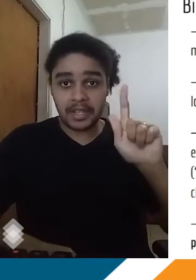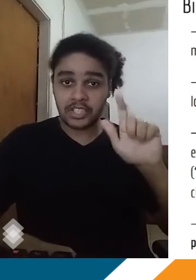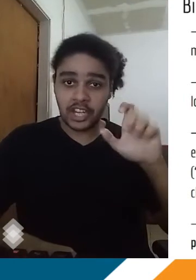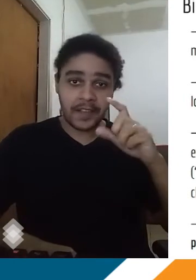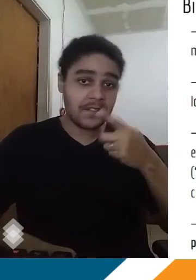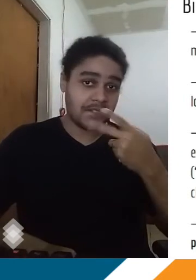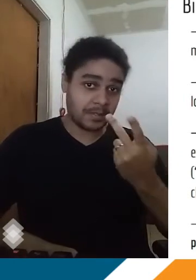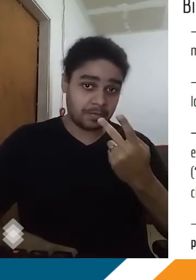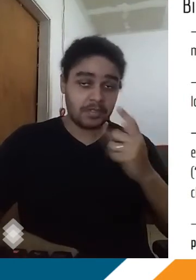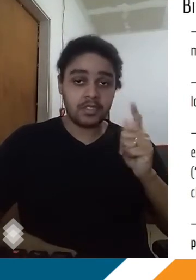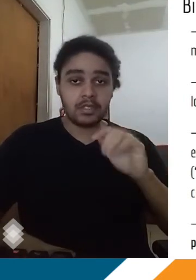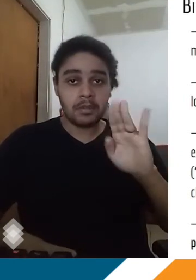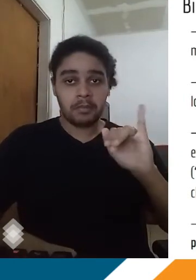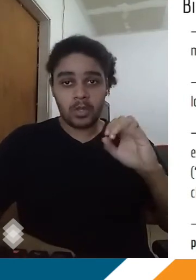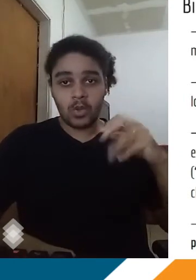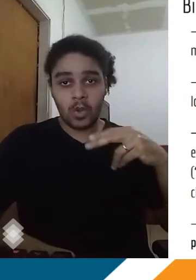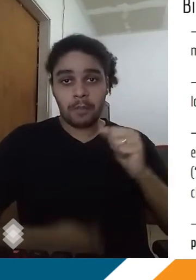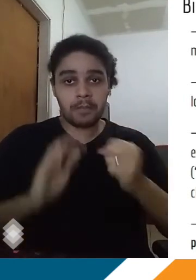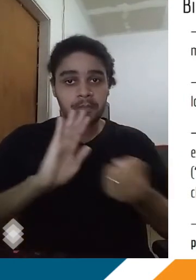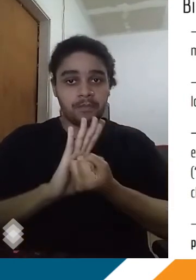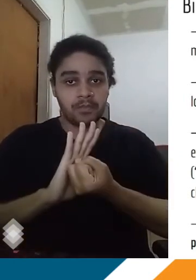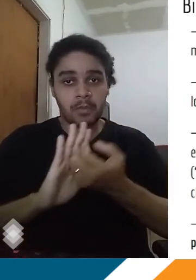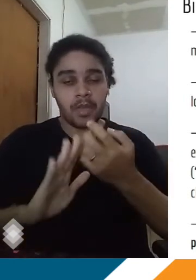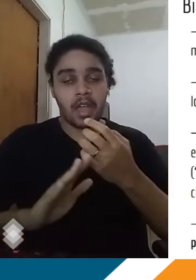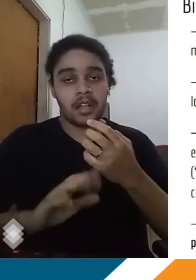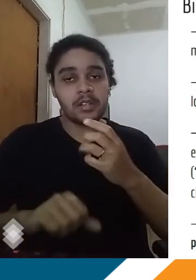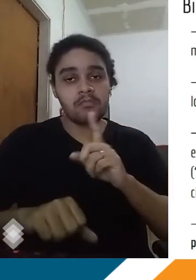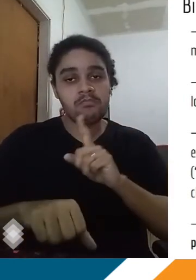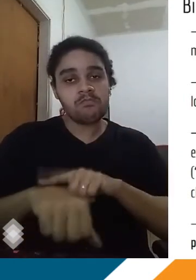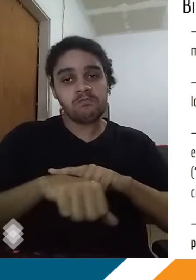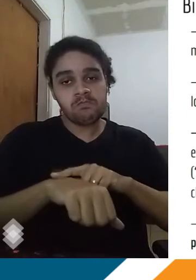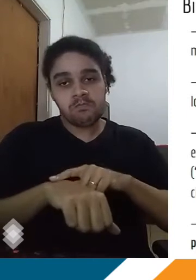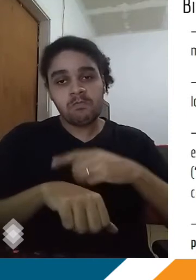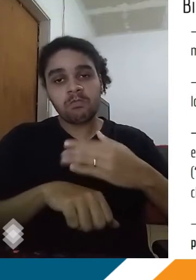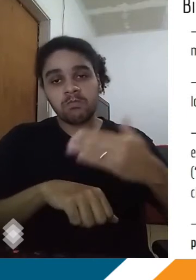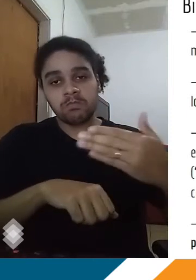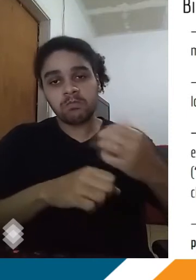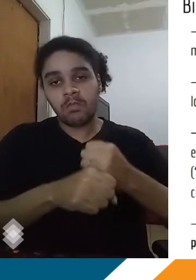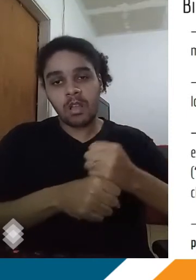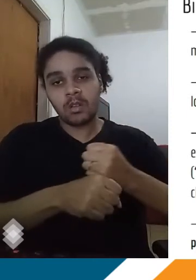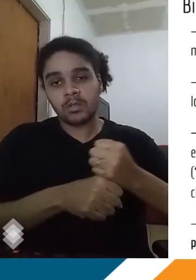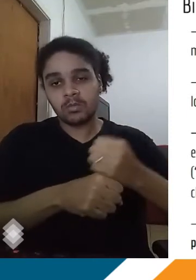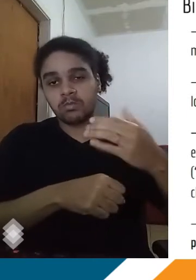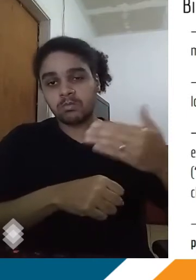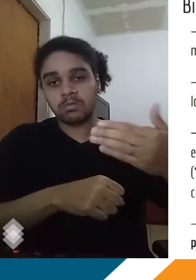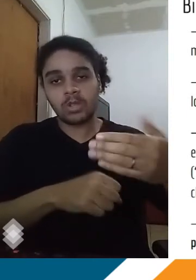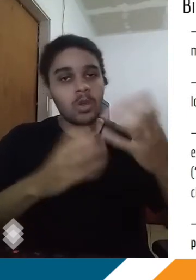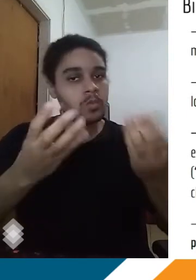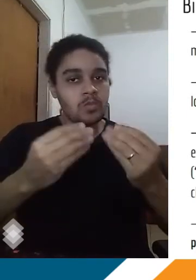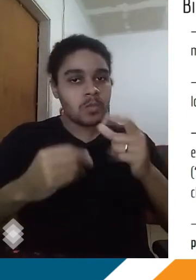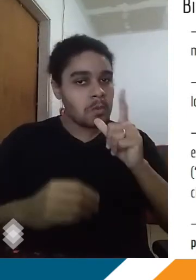bioma é bastante marcado por um período ao longo do ano todo de alta